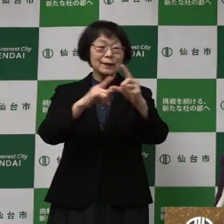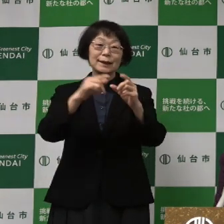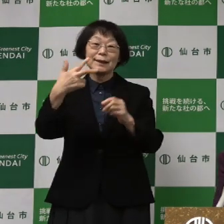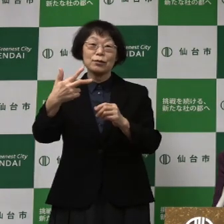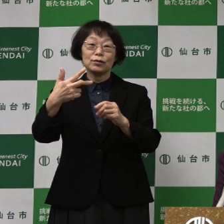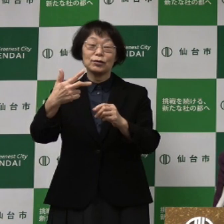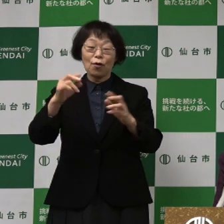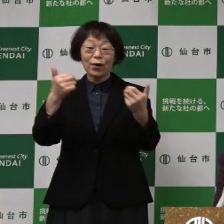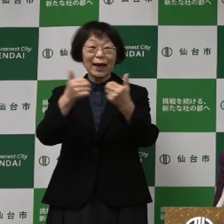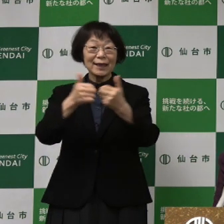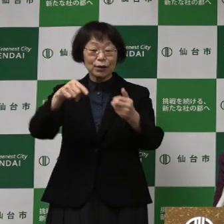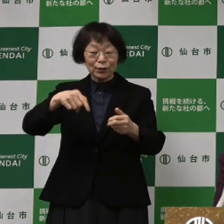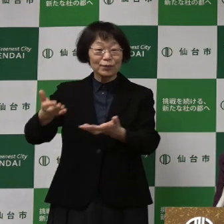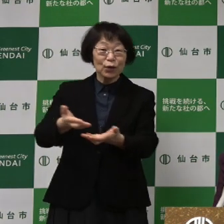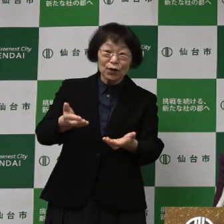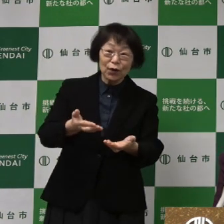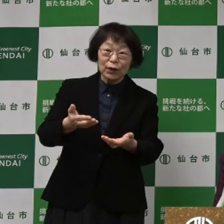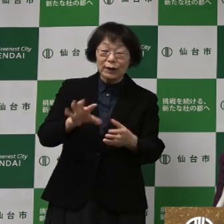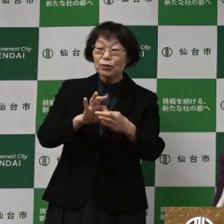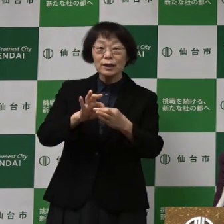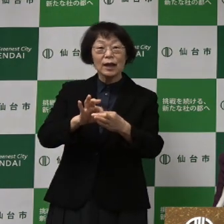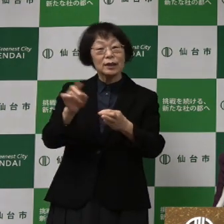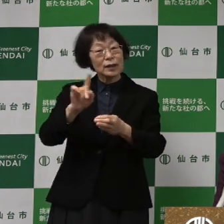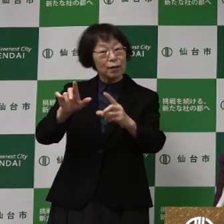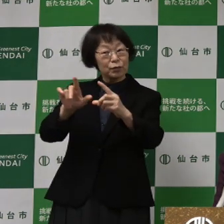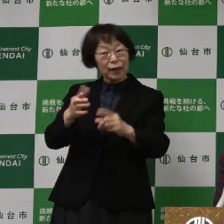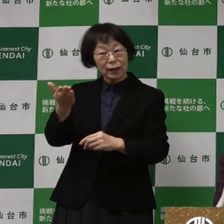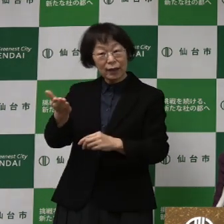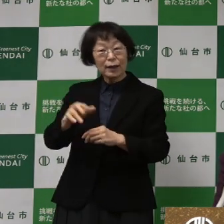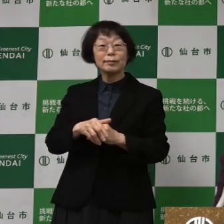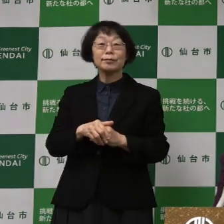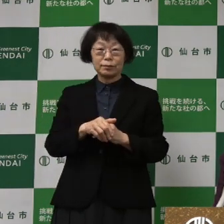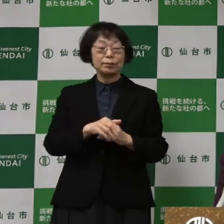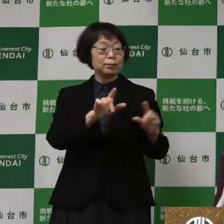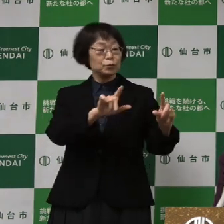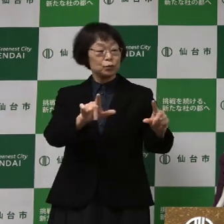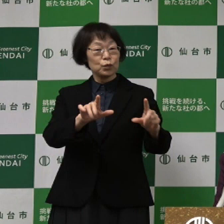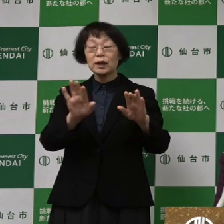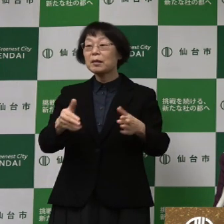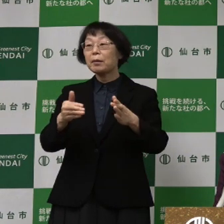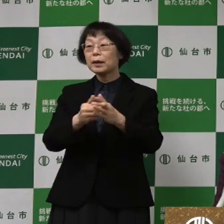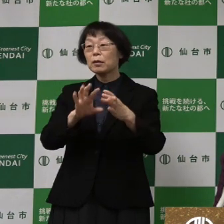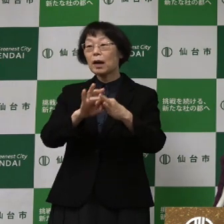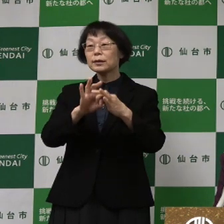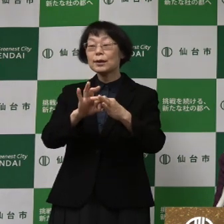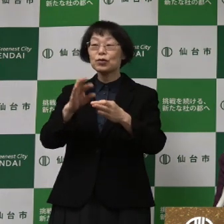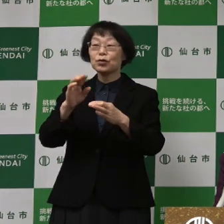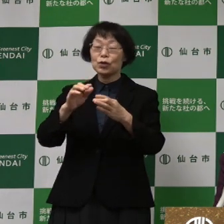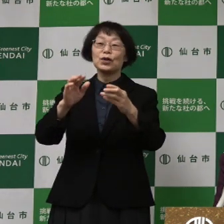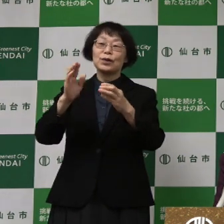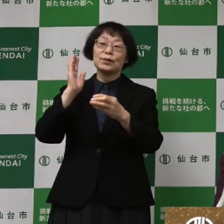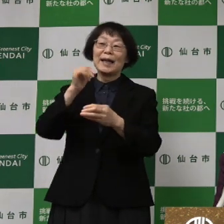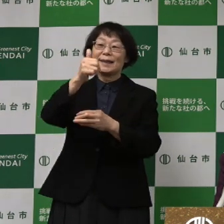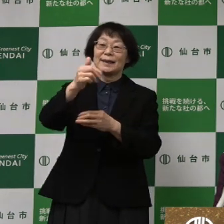丈夫。 これまでも関係する、大臣等々にお願いをさ